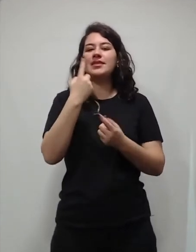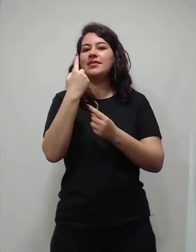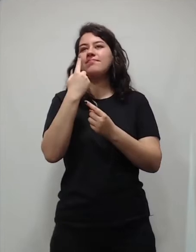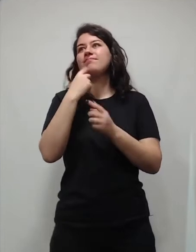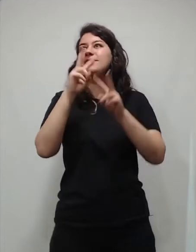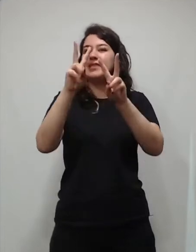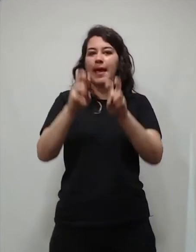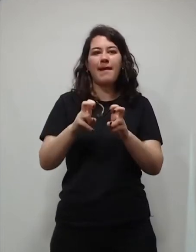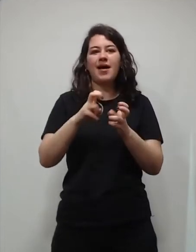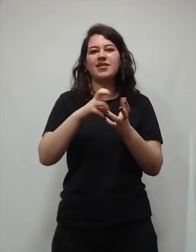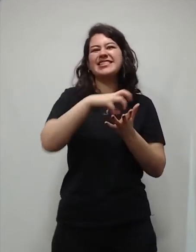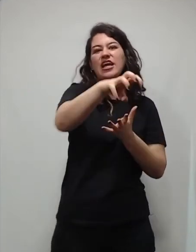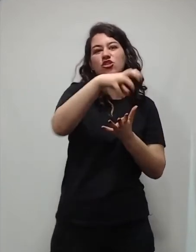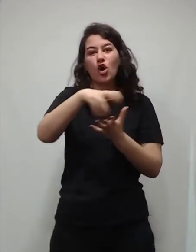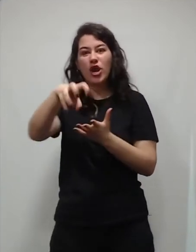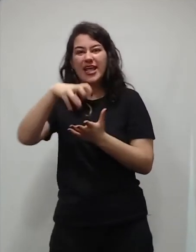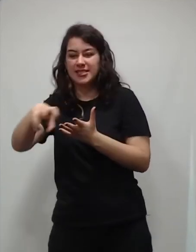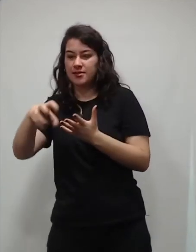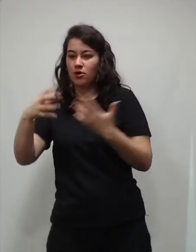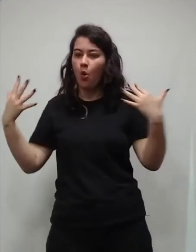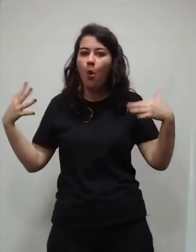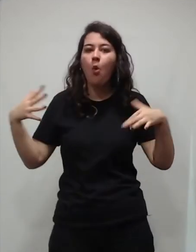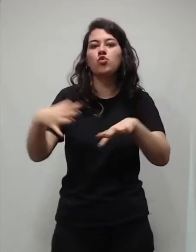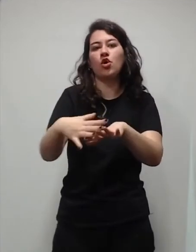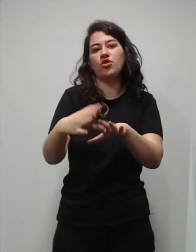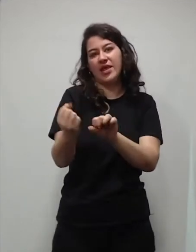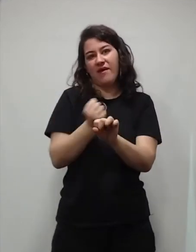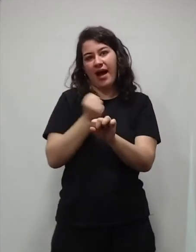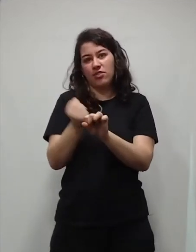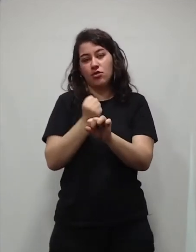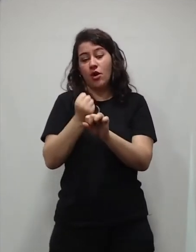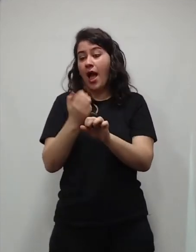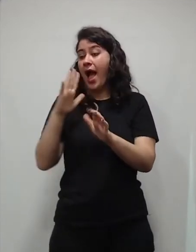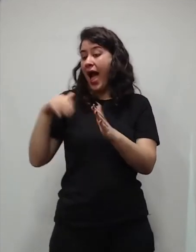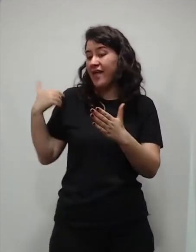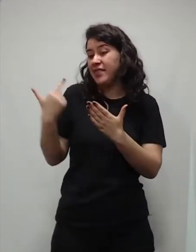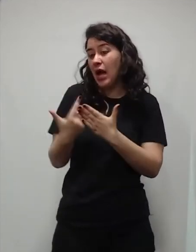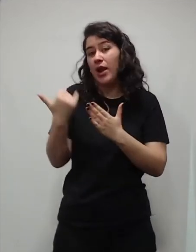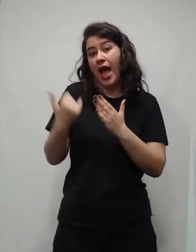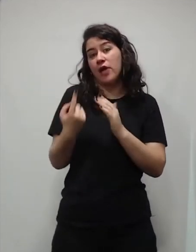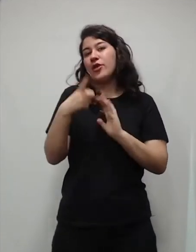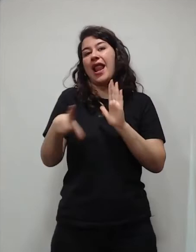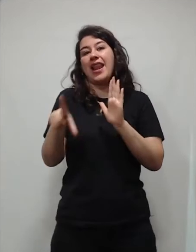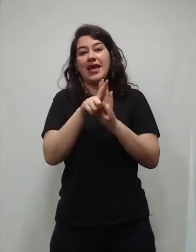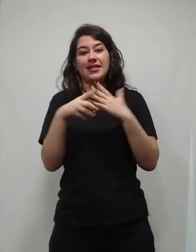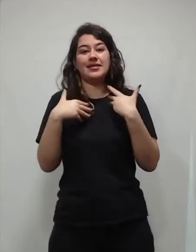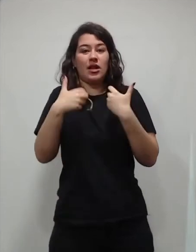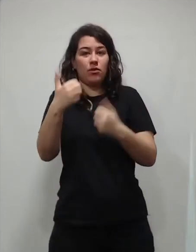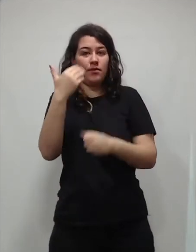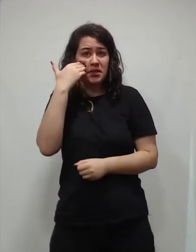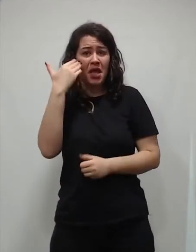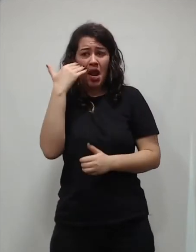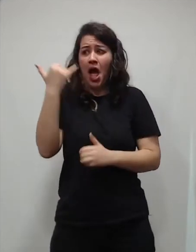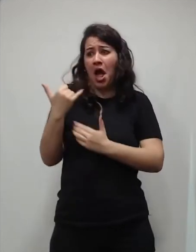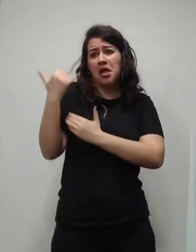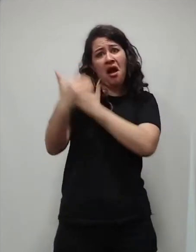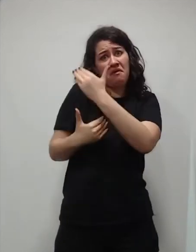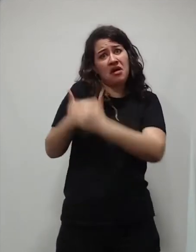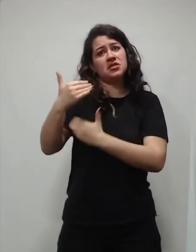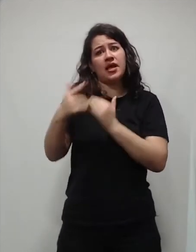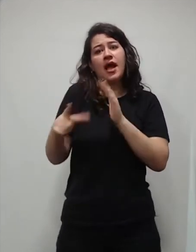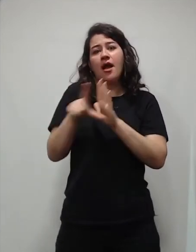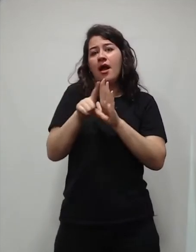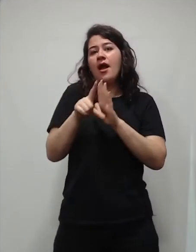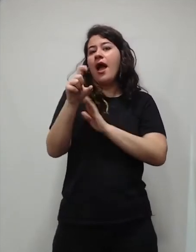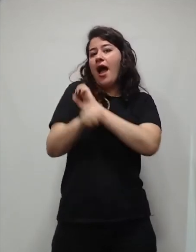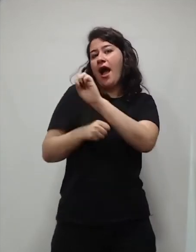la sociedad. Hasta ahora, con la ley de salud mental, ha sido un gran avance, es una ley del